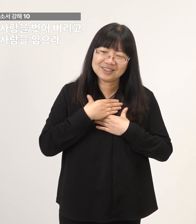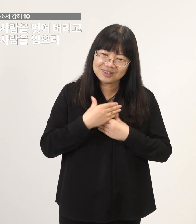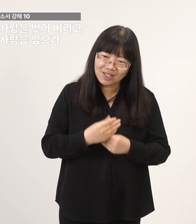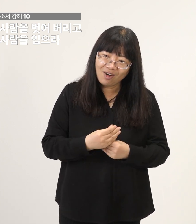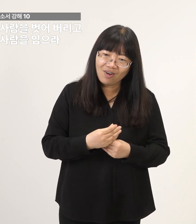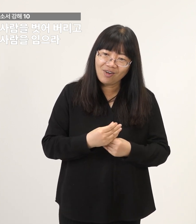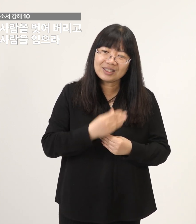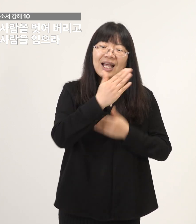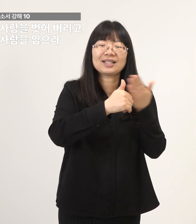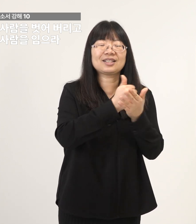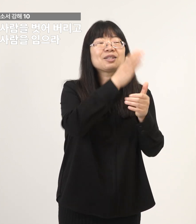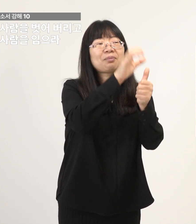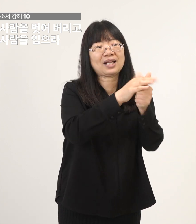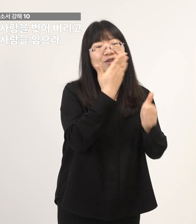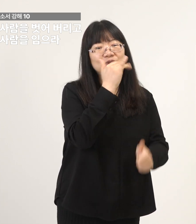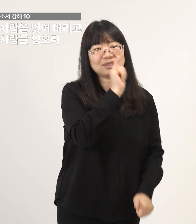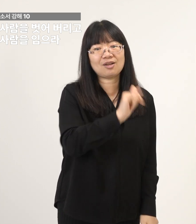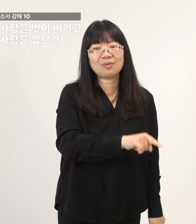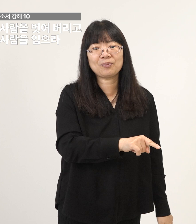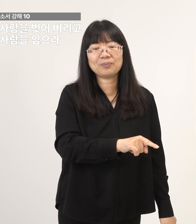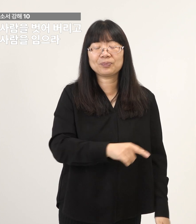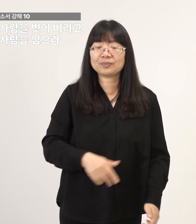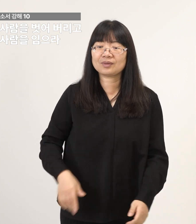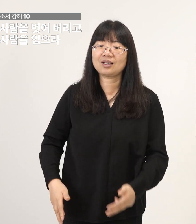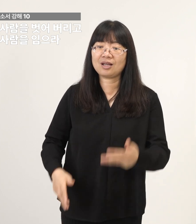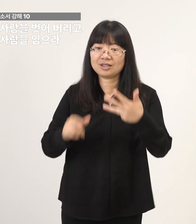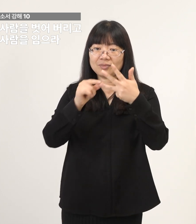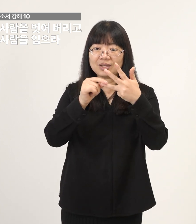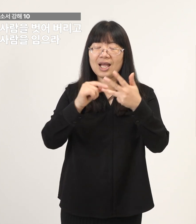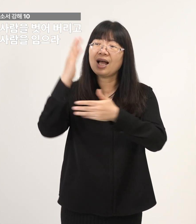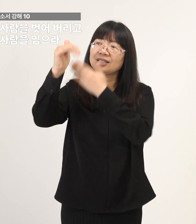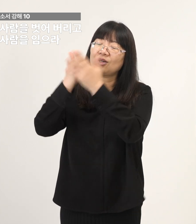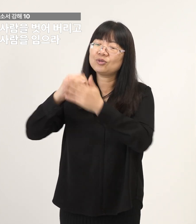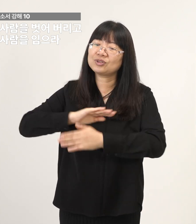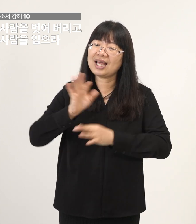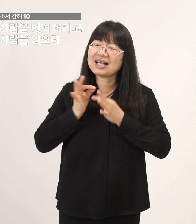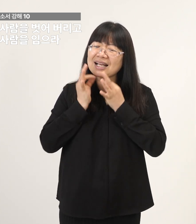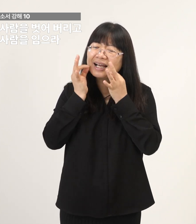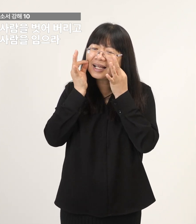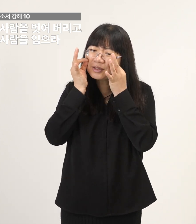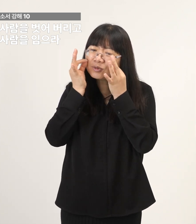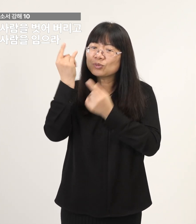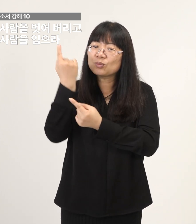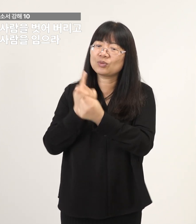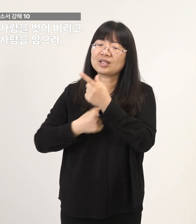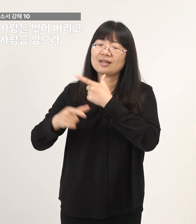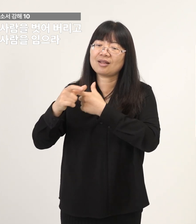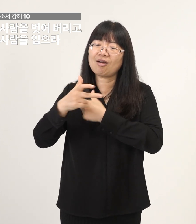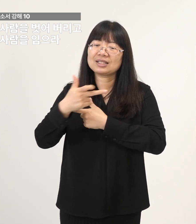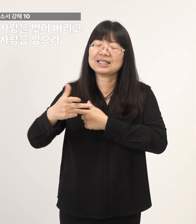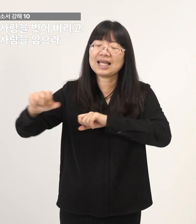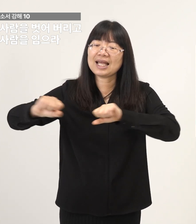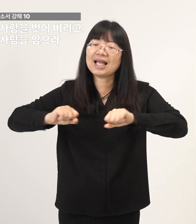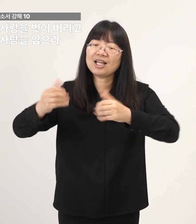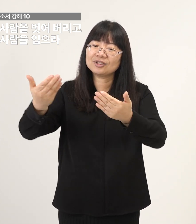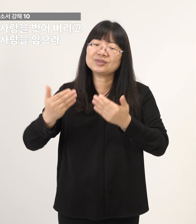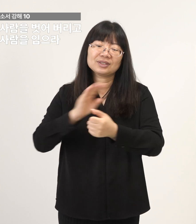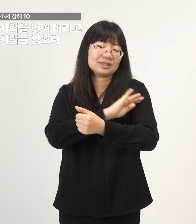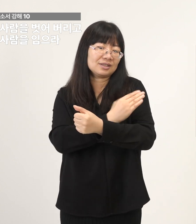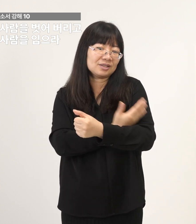번째. 시작. 하나님은 우리의 간구보다도 더 크게 역사하시는 능력의